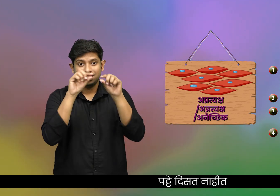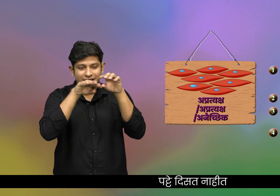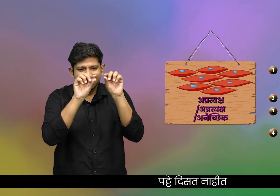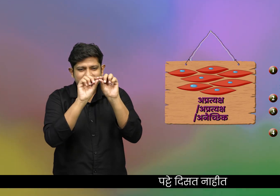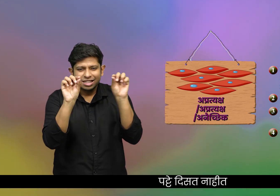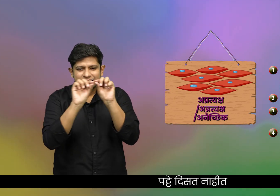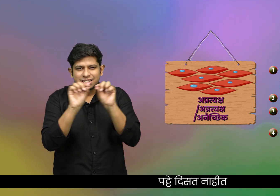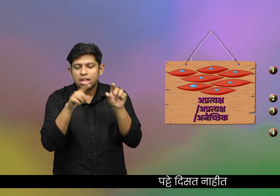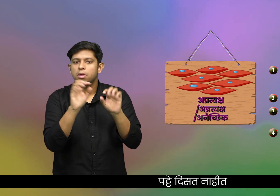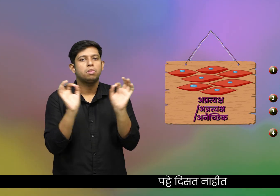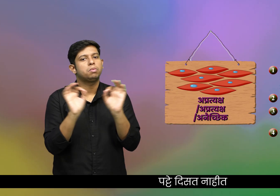चौथा, पट्टे दिसत नाही.